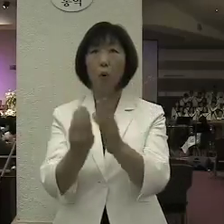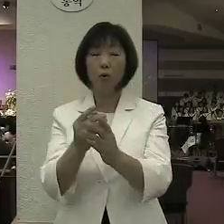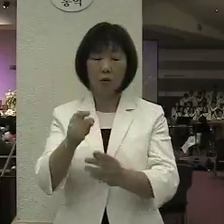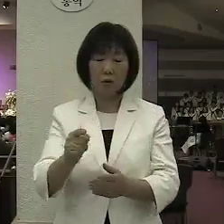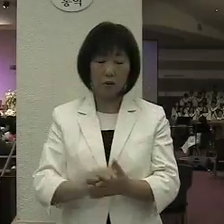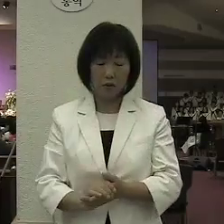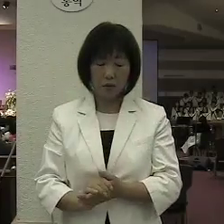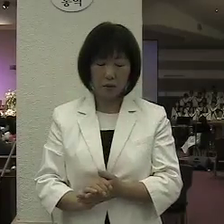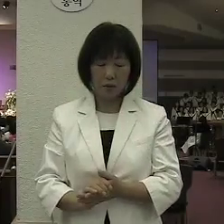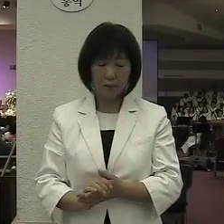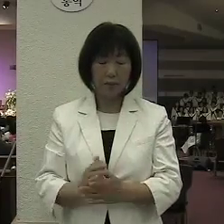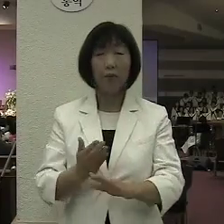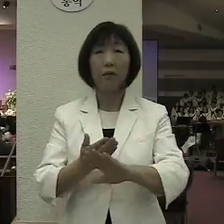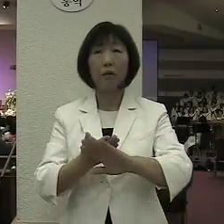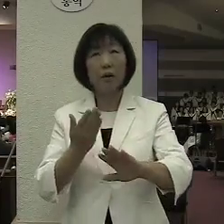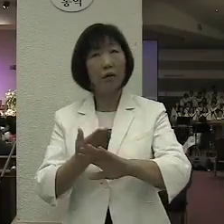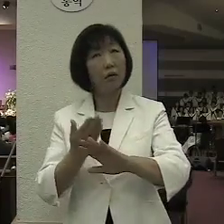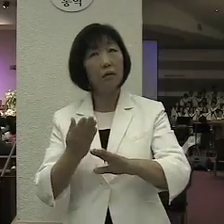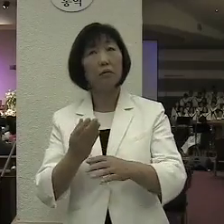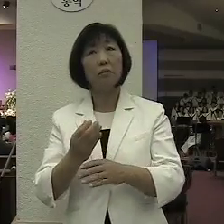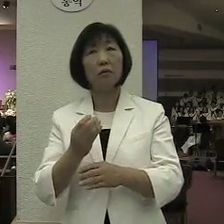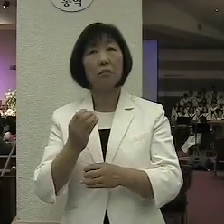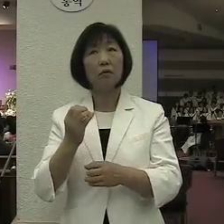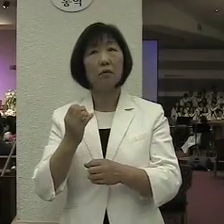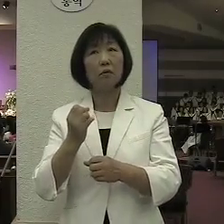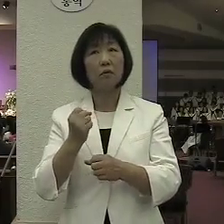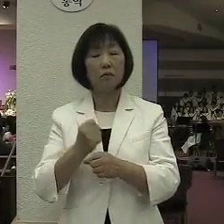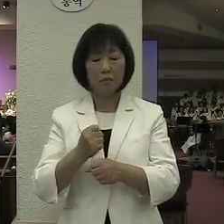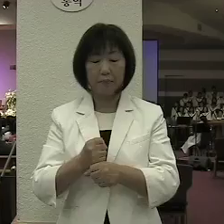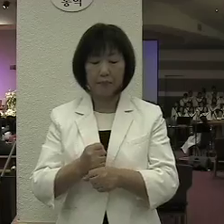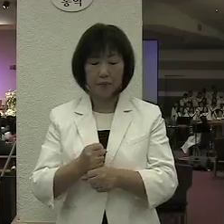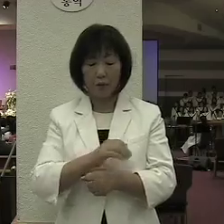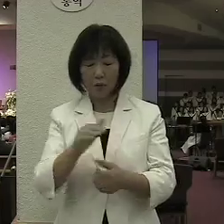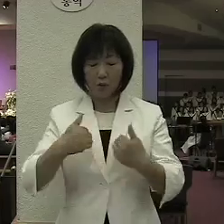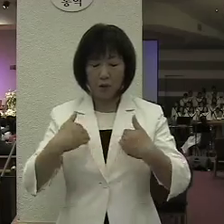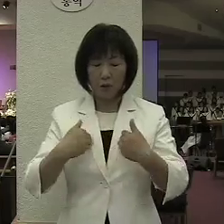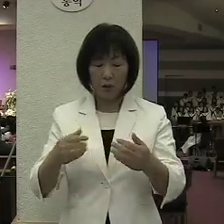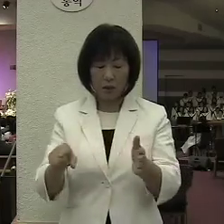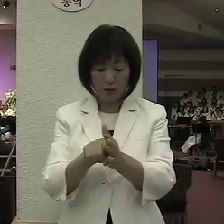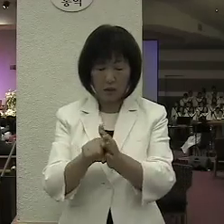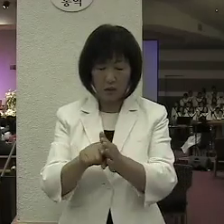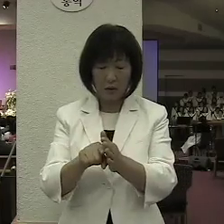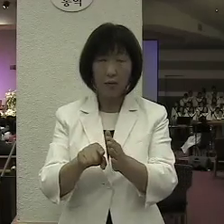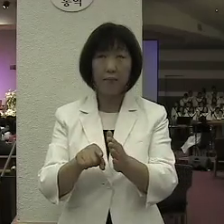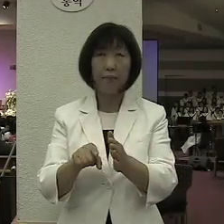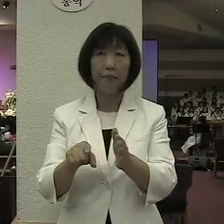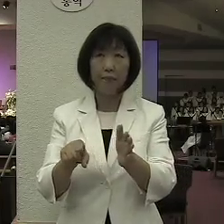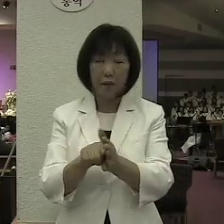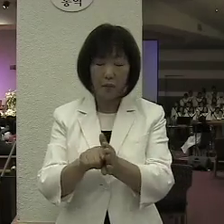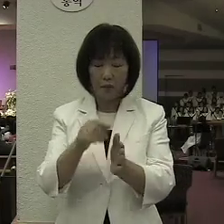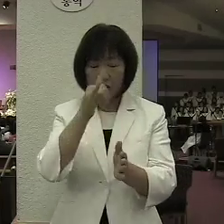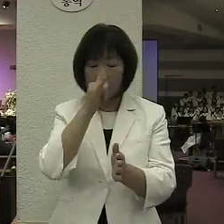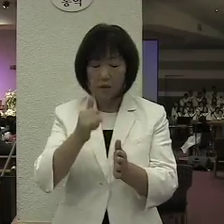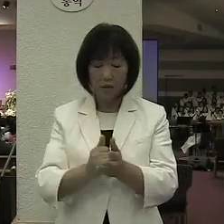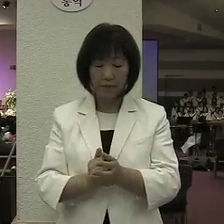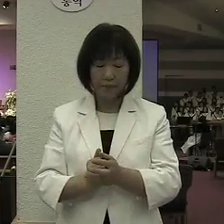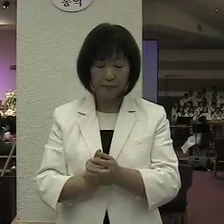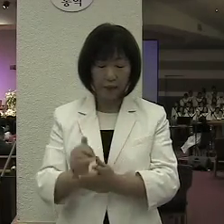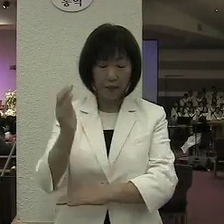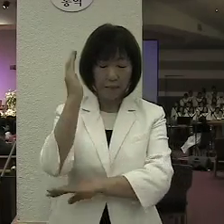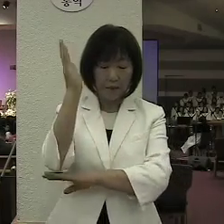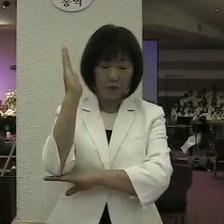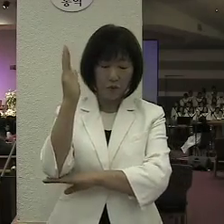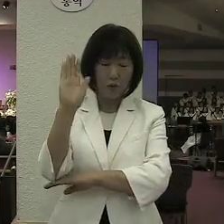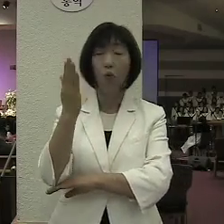살아계신 예수 그리스도에게 나의 생명 다 바쳐 그분을 나의 주, 나의 왕, 나의 소망으로 삼고 살기를